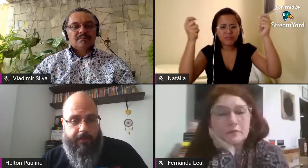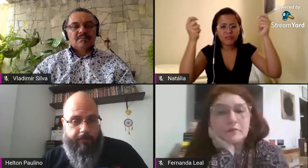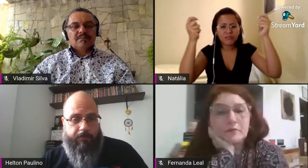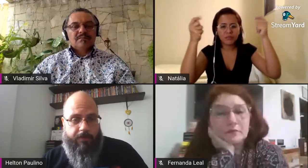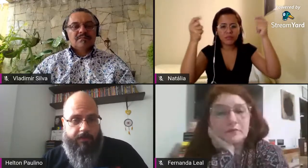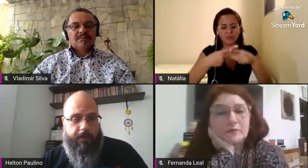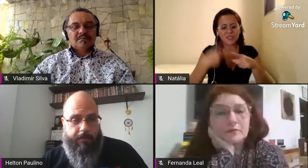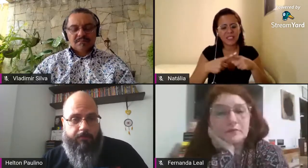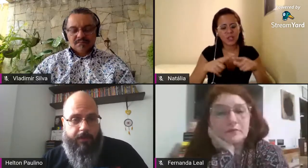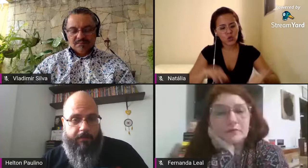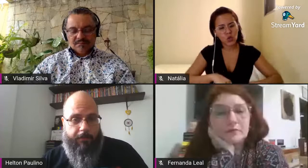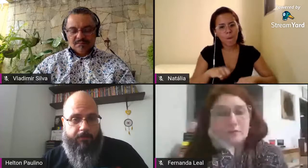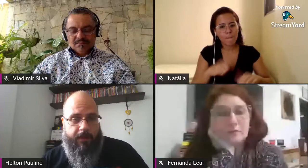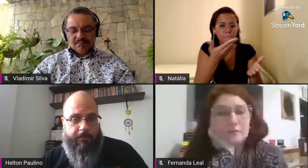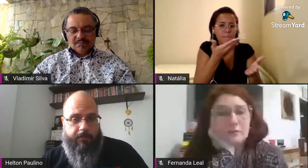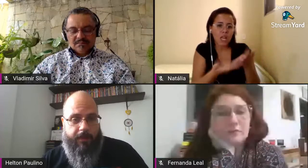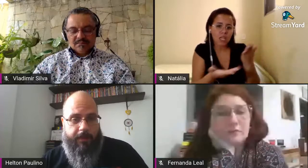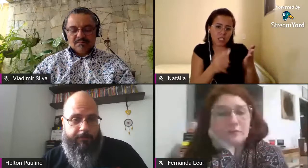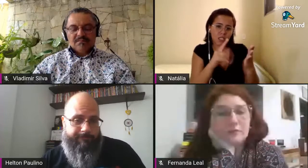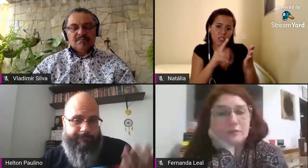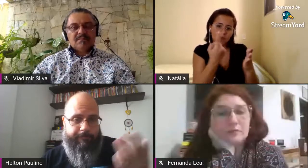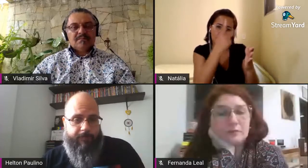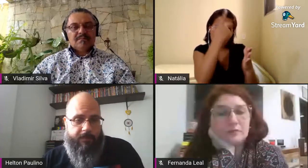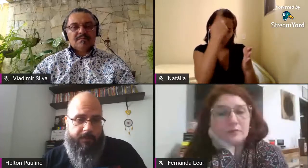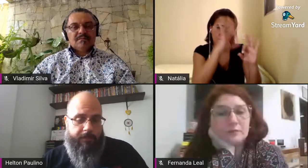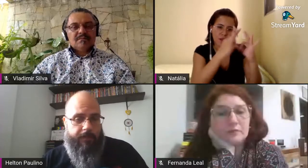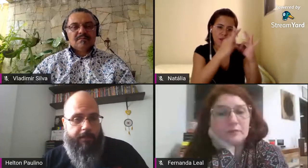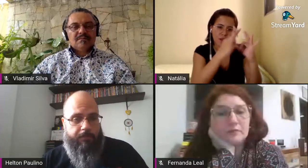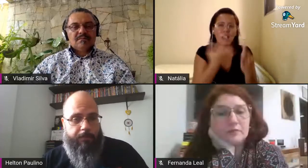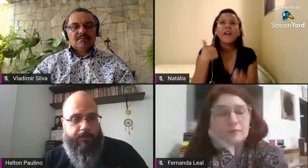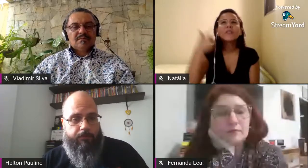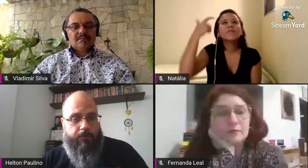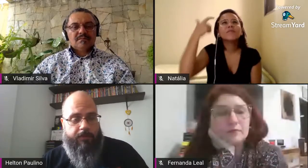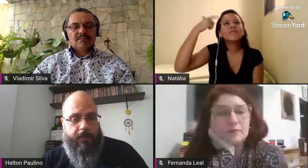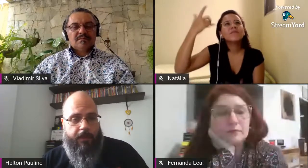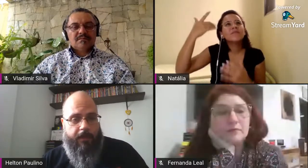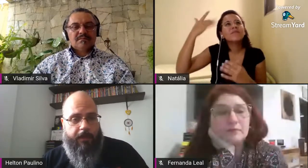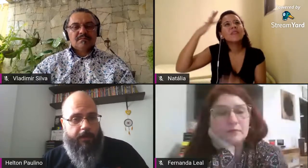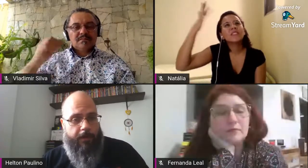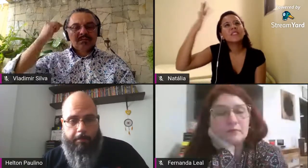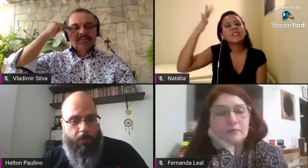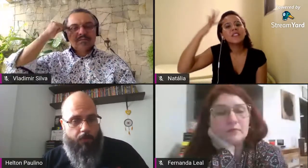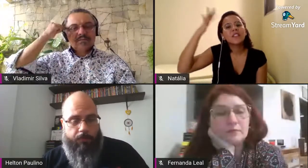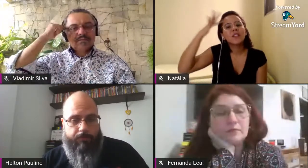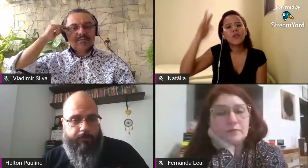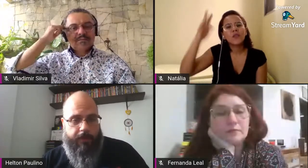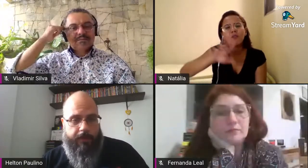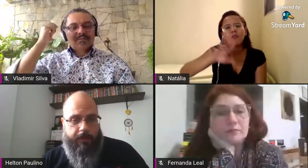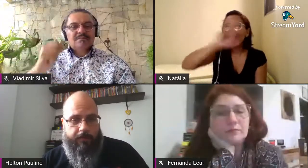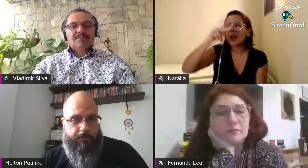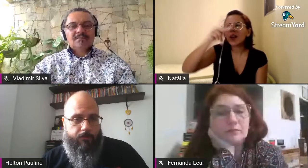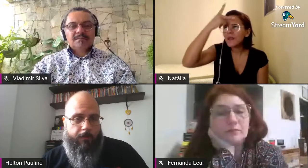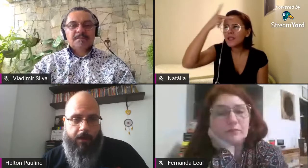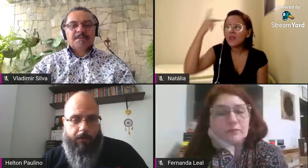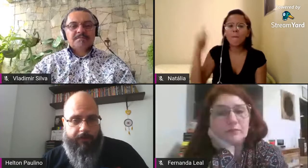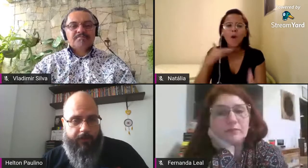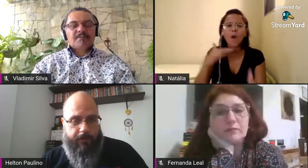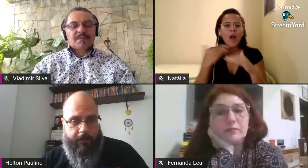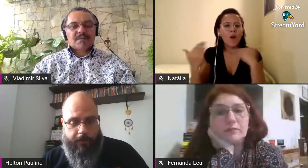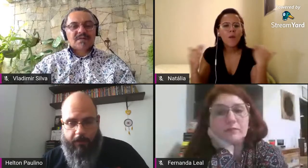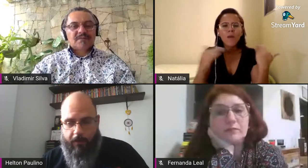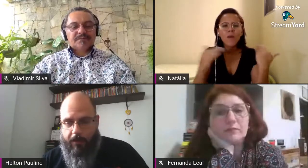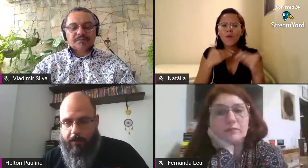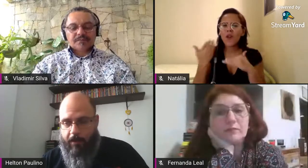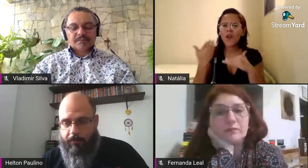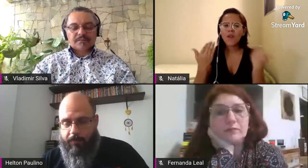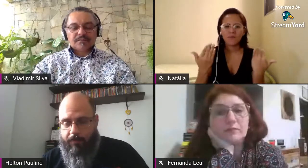famílias que já perderam seus entes queridos nesse processo, né? E 110 mil pessoas, que não é pouco, né? E se somar o